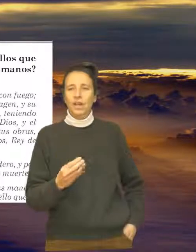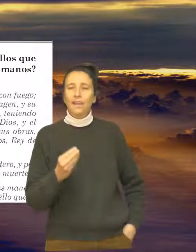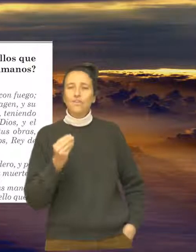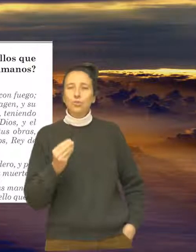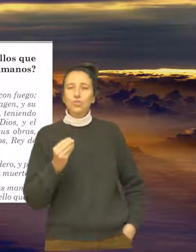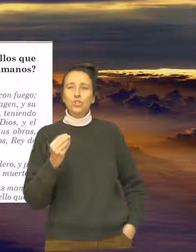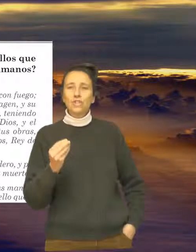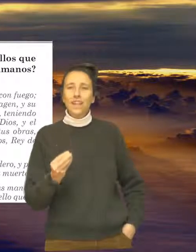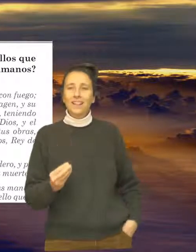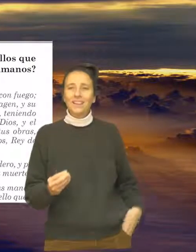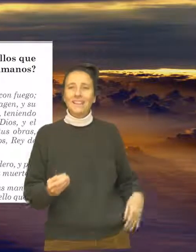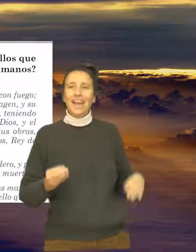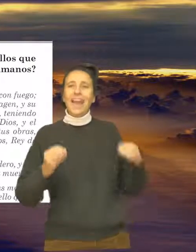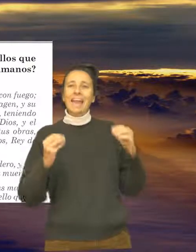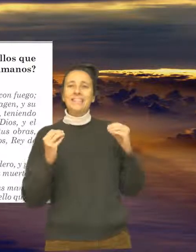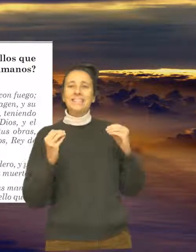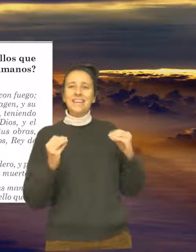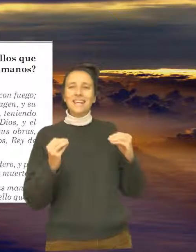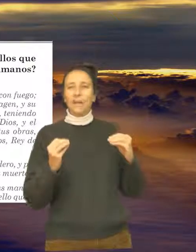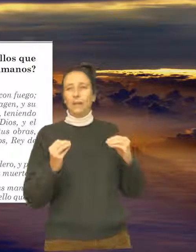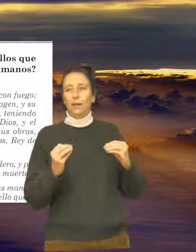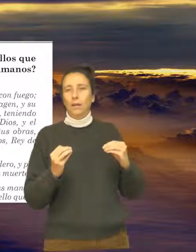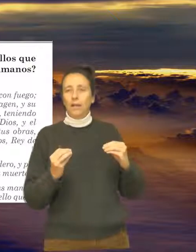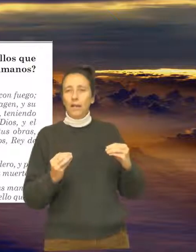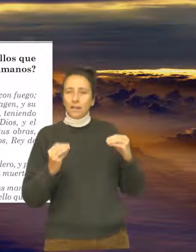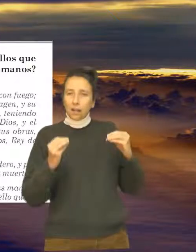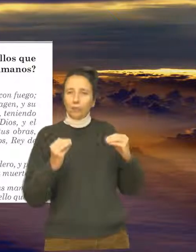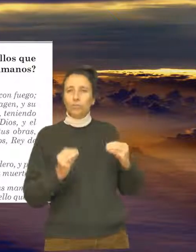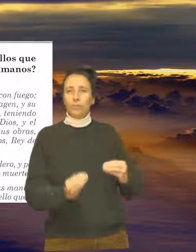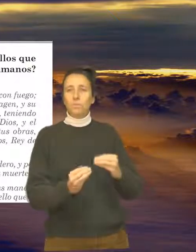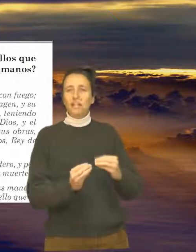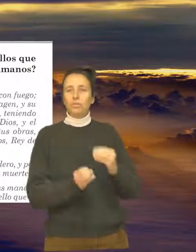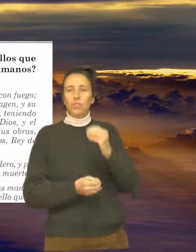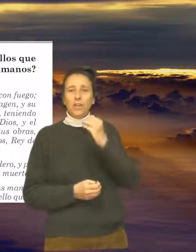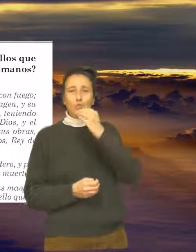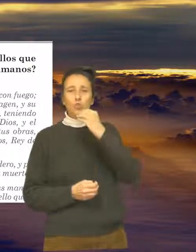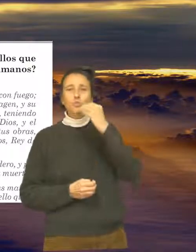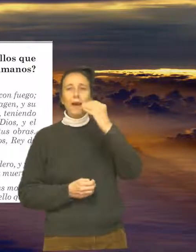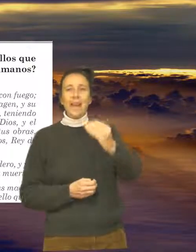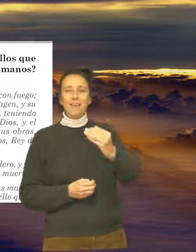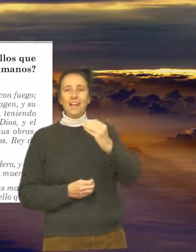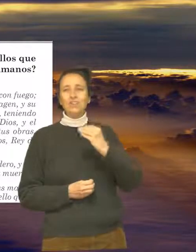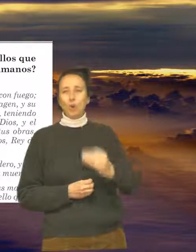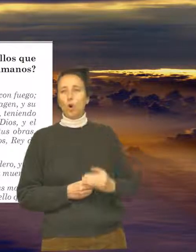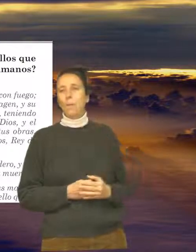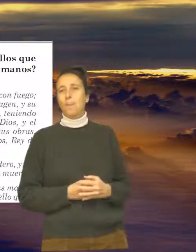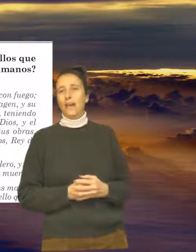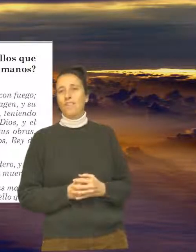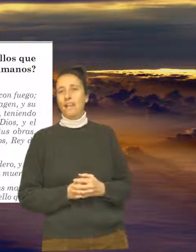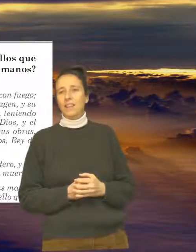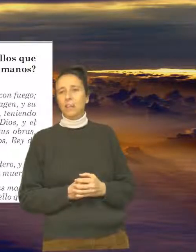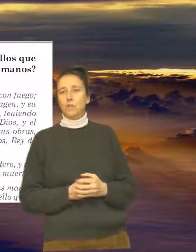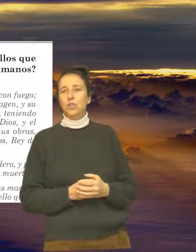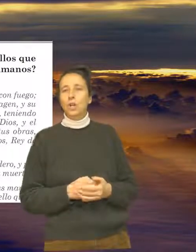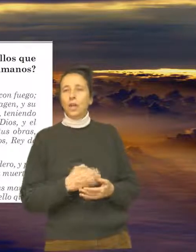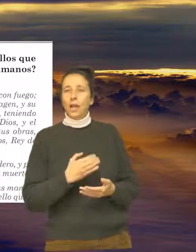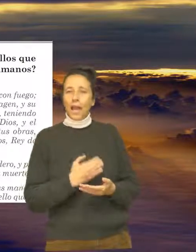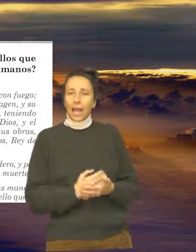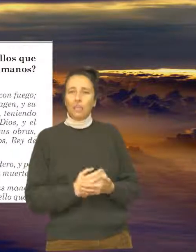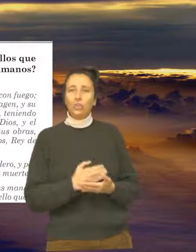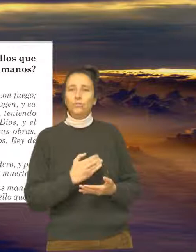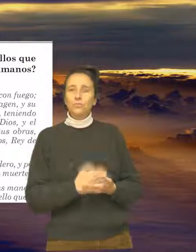religiosas y sus dirigentes que exigen el reconocimiento de que sus palabras son como palabra de